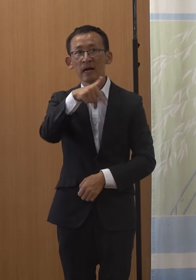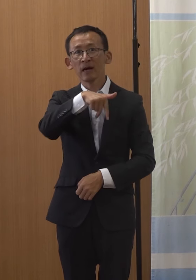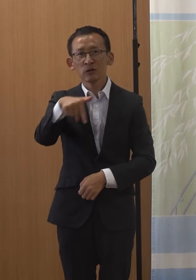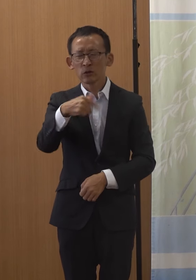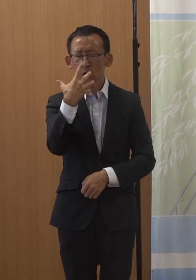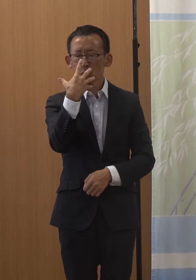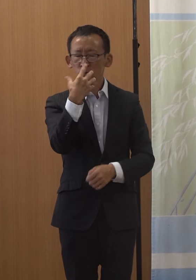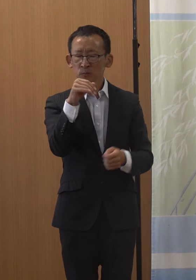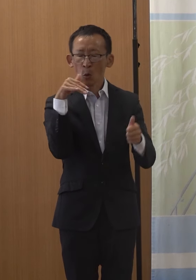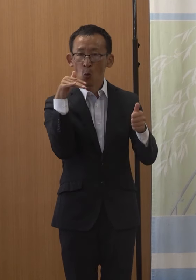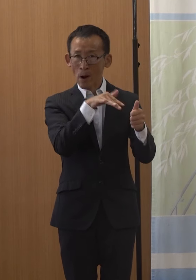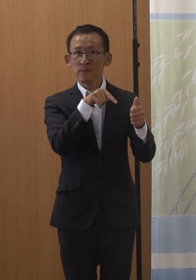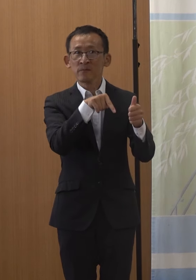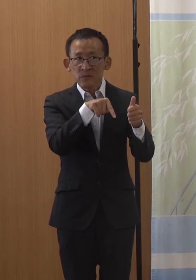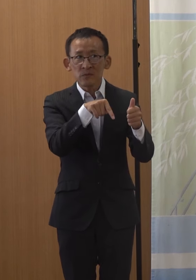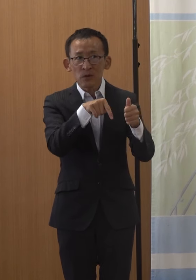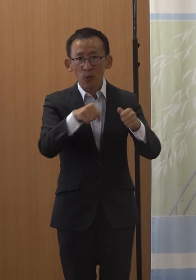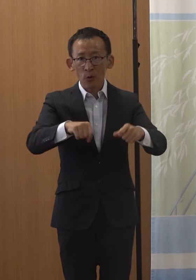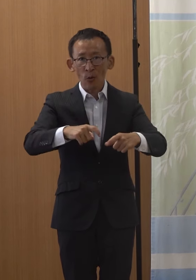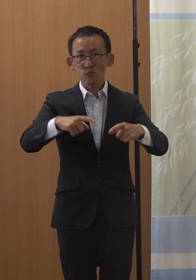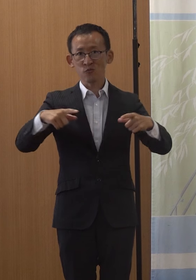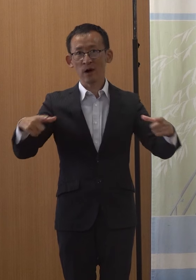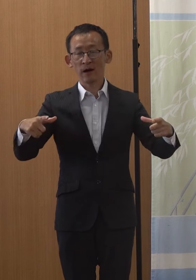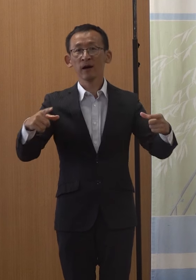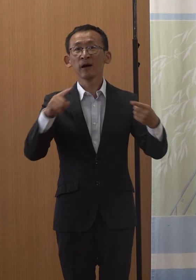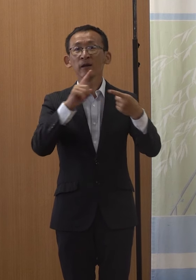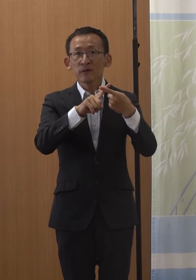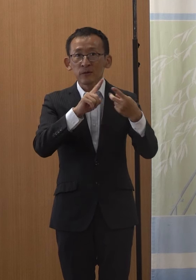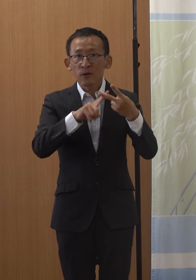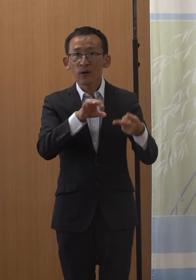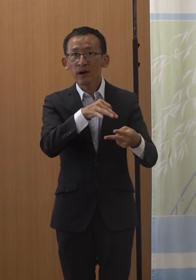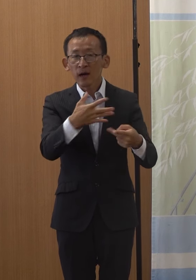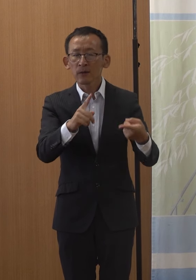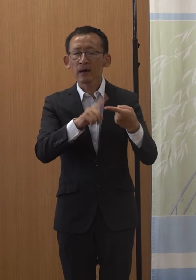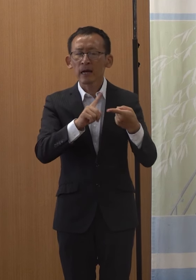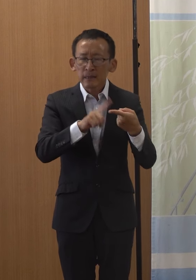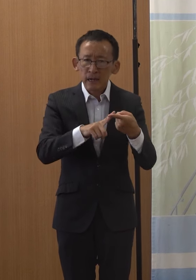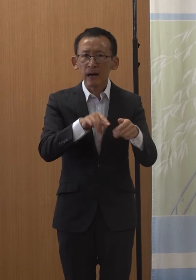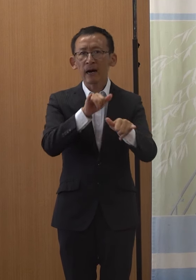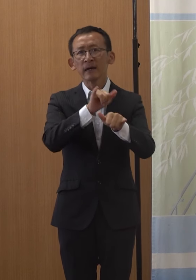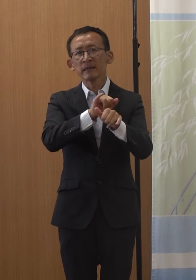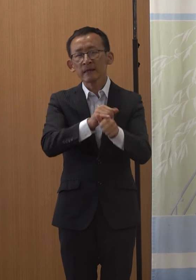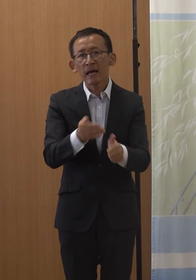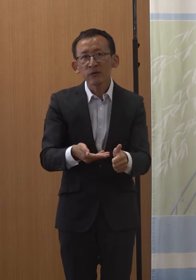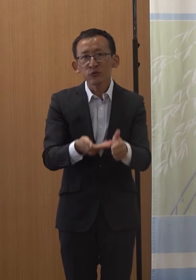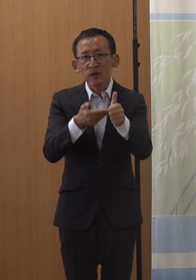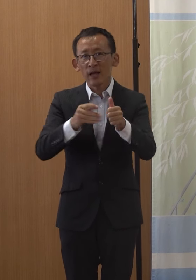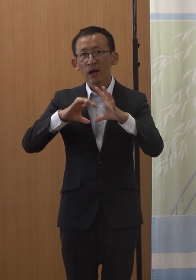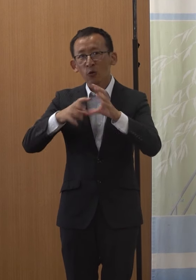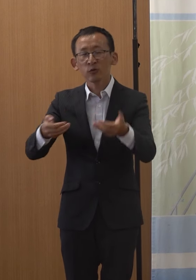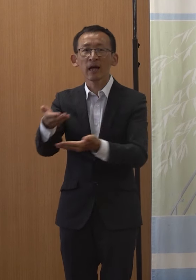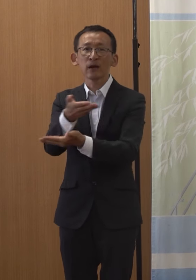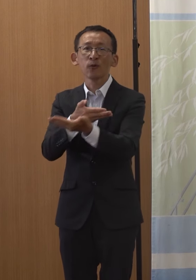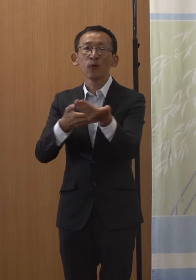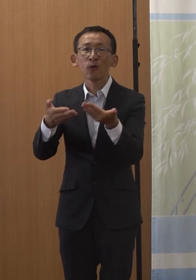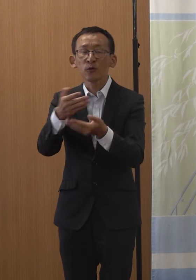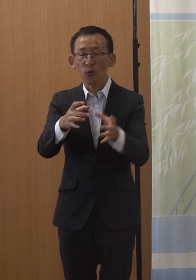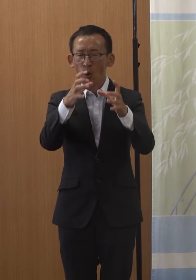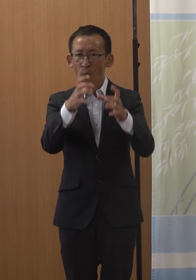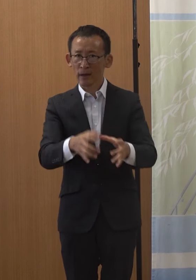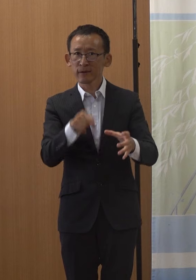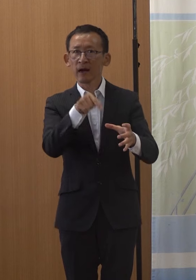拡大するとともに、金沢らしさ、人材育成、国際交流、この3つを柱として新